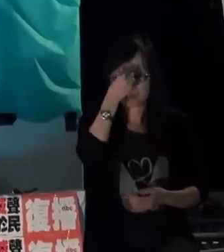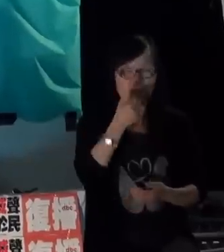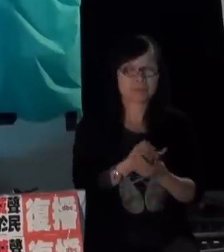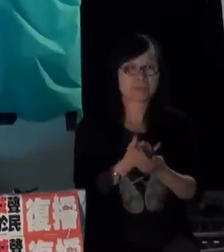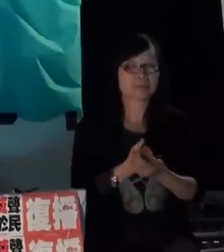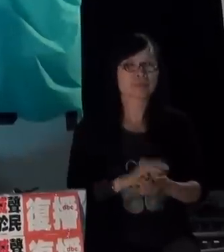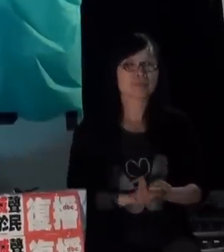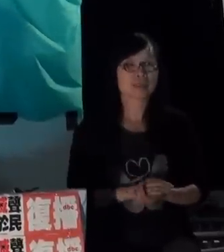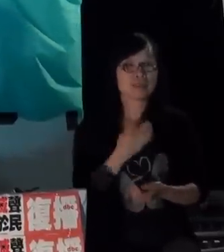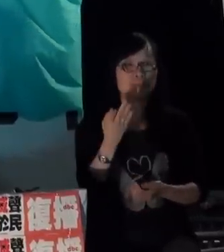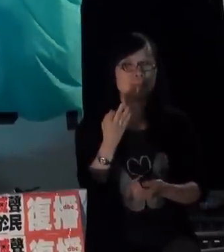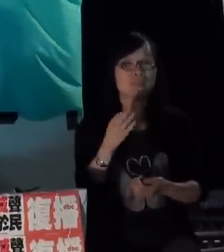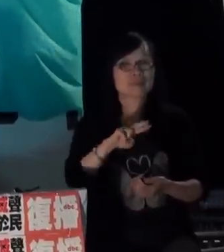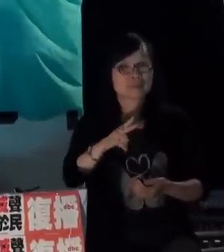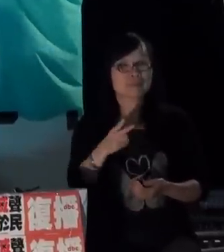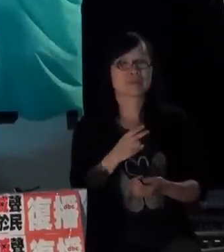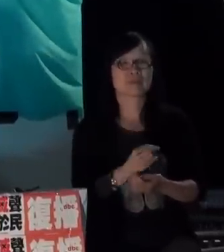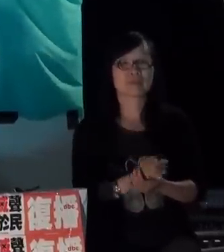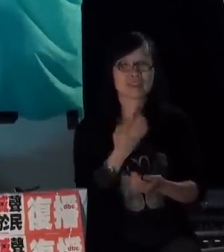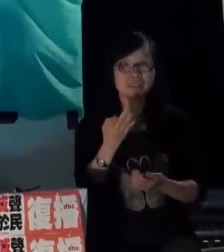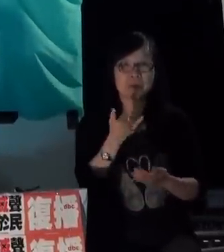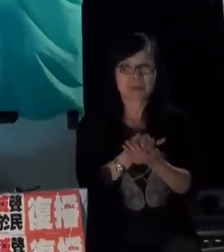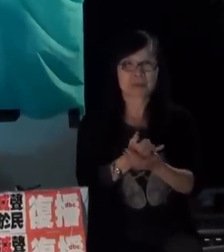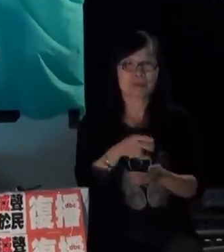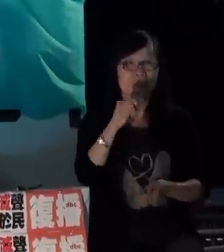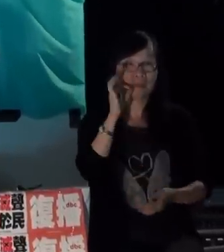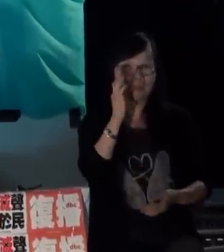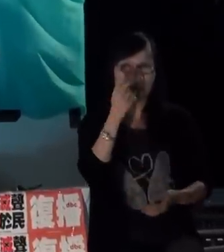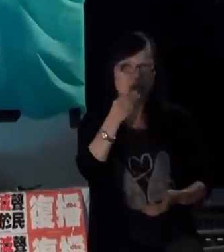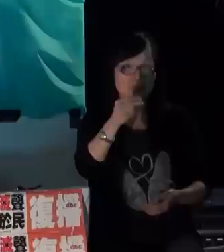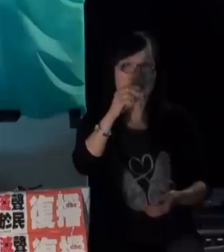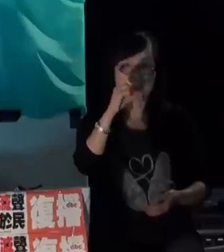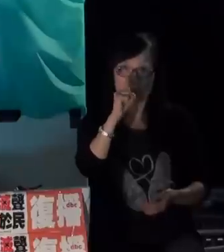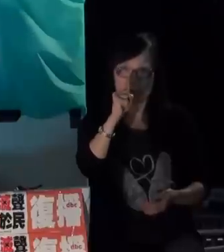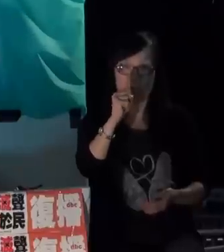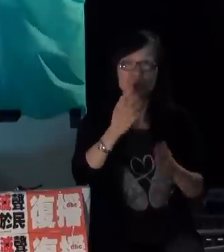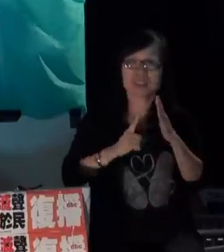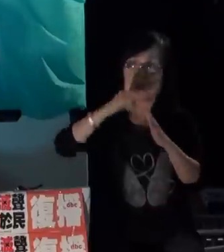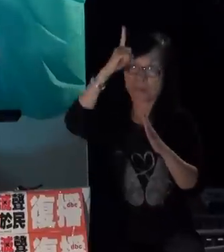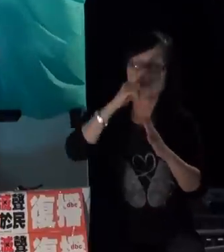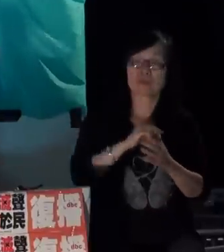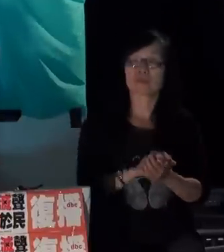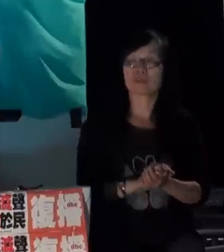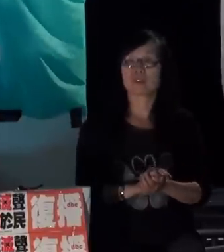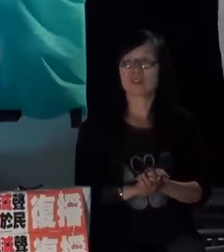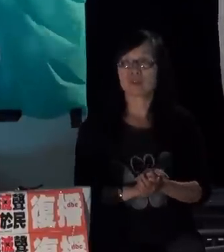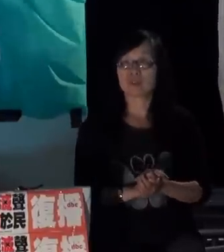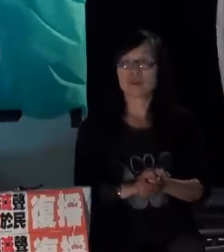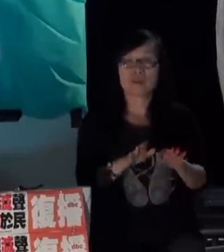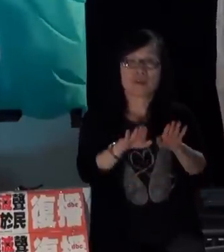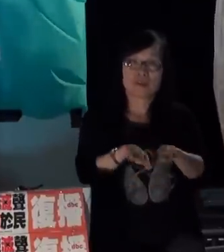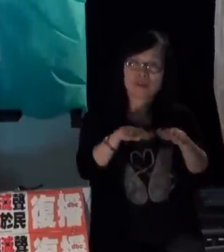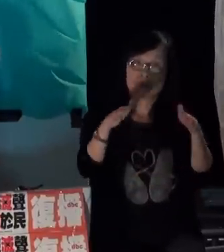雜啊， 咁三死啊嘛，你明唔明啊？咁你仲要70歲以上，喂，70歲以上已經開